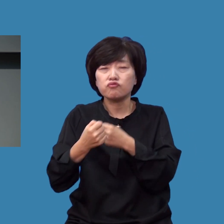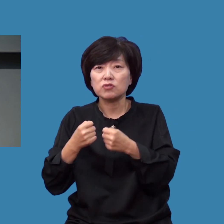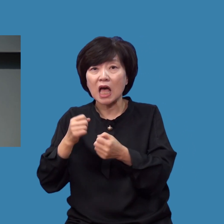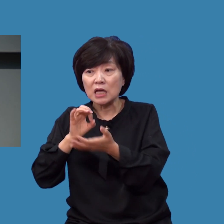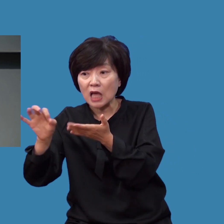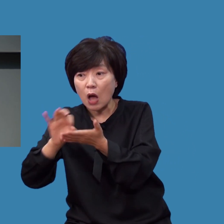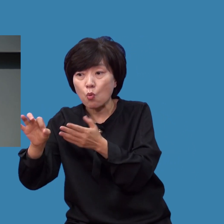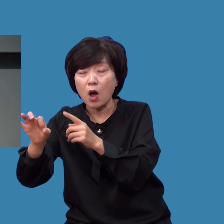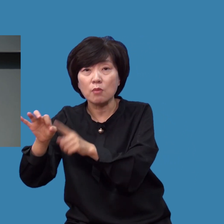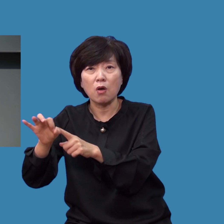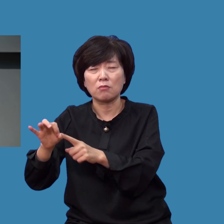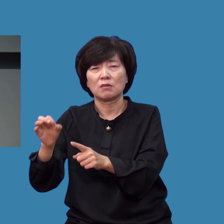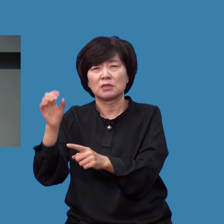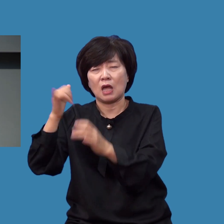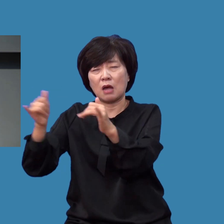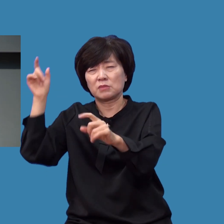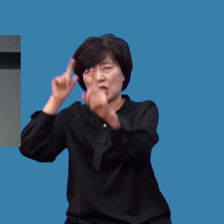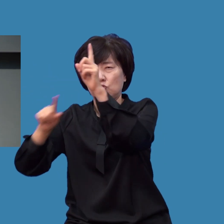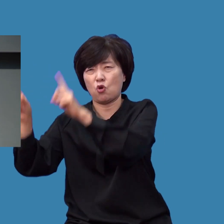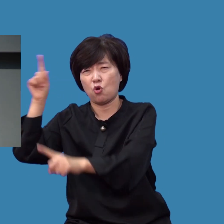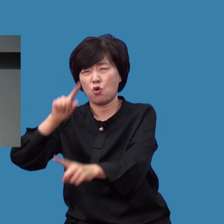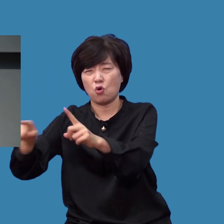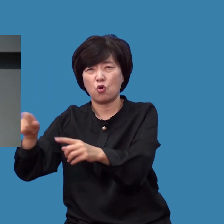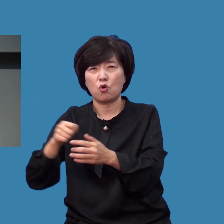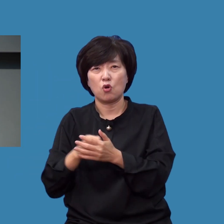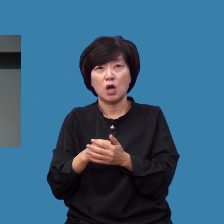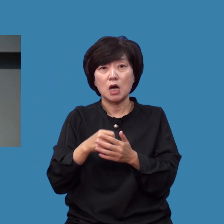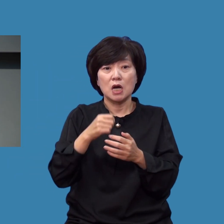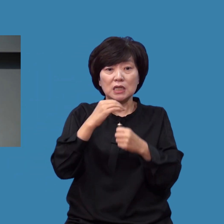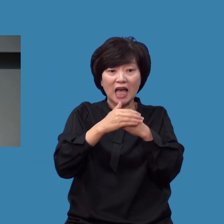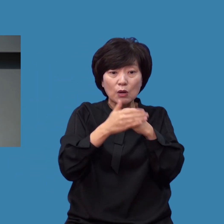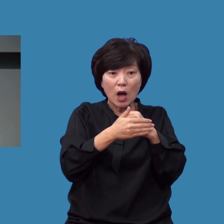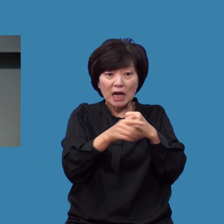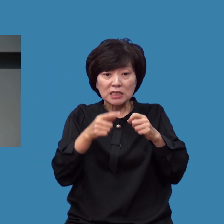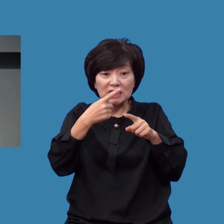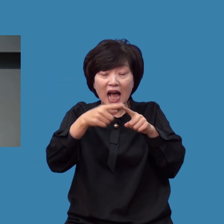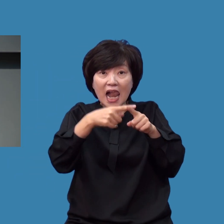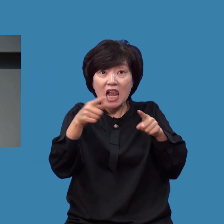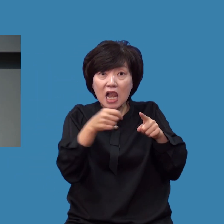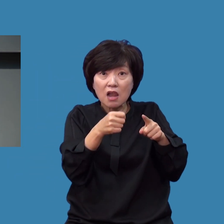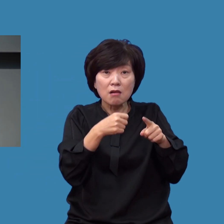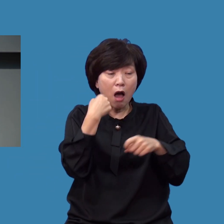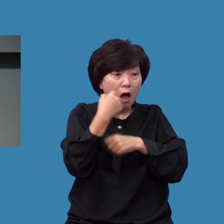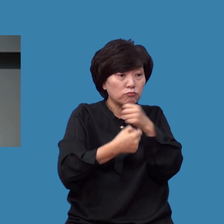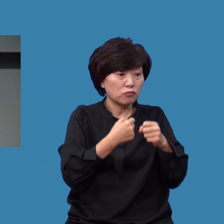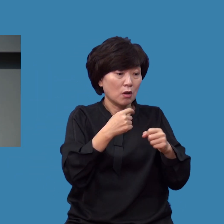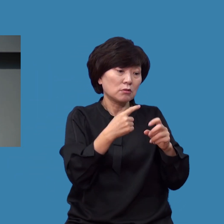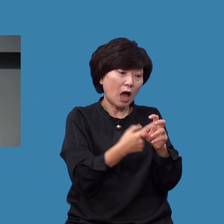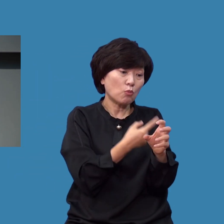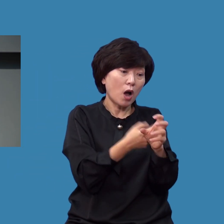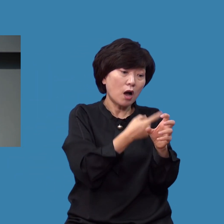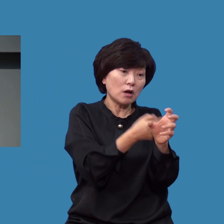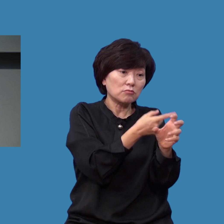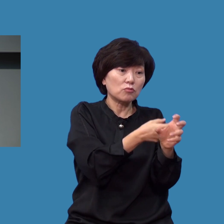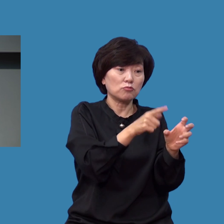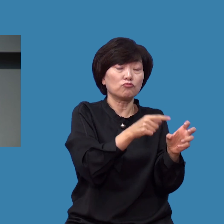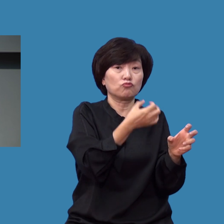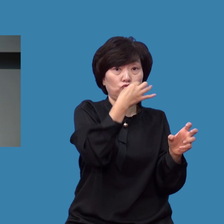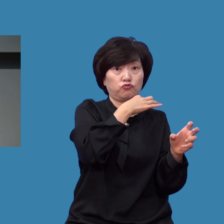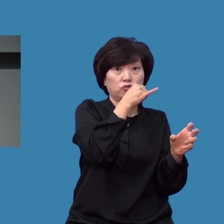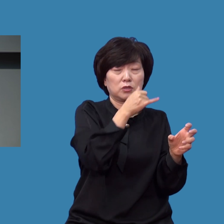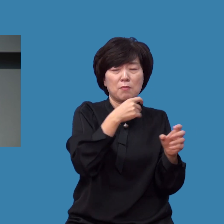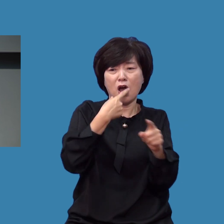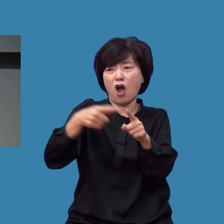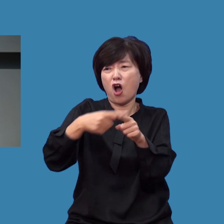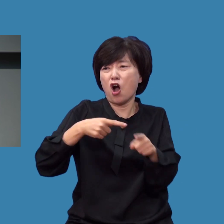아주 유용하게 쓰이는 거지만 함부로 막 휘두르게 되면 옆 사람이 다치듯이 은사라고 하는 게 그런 거예요. 예언은 특별히 그렇습니다. 자, 이제 그